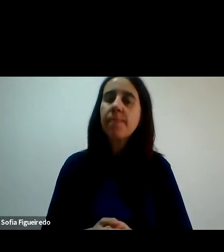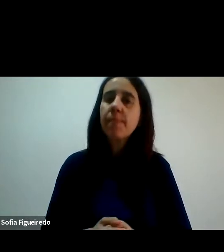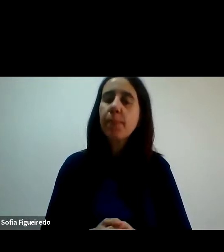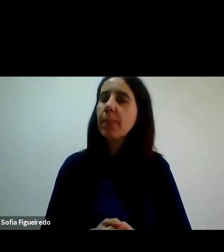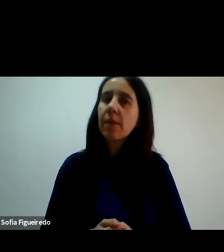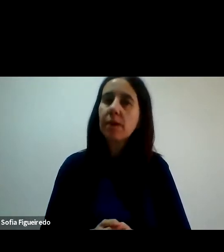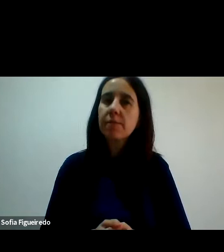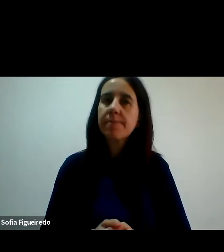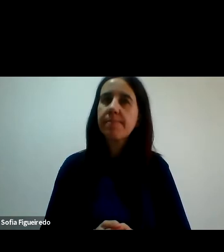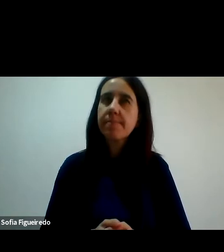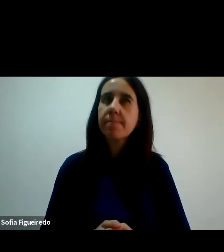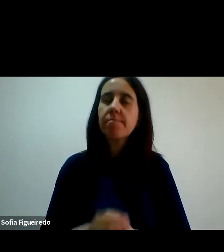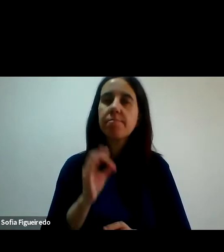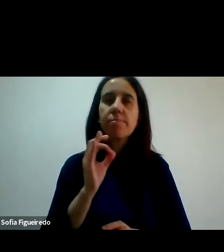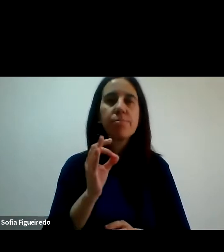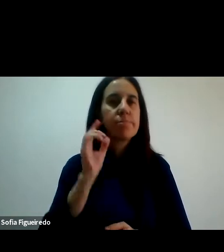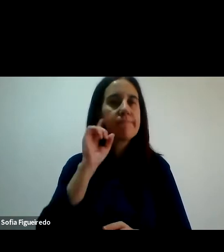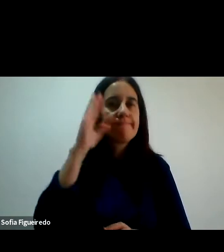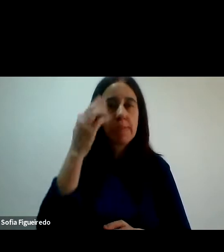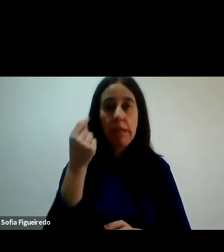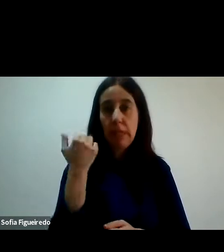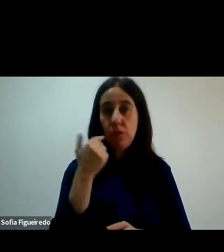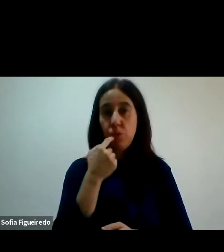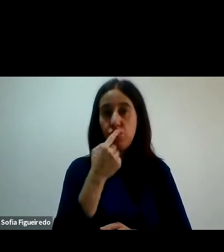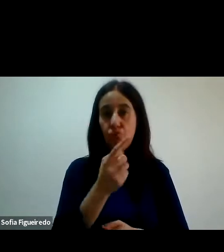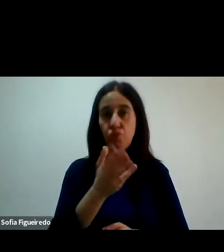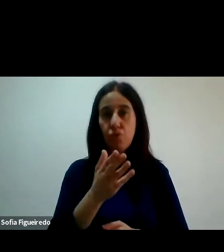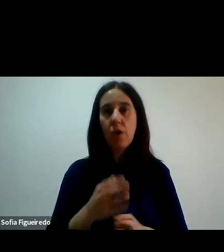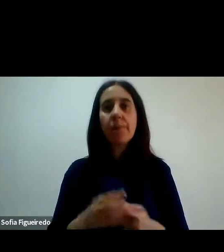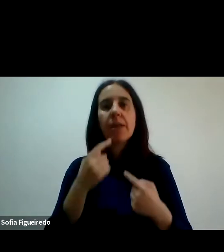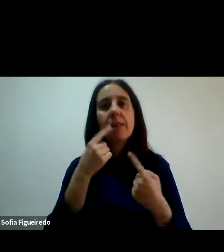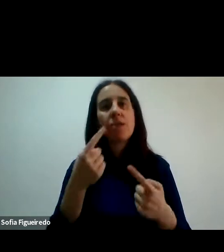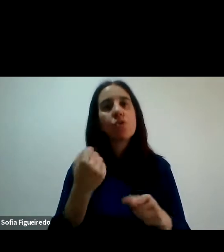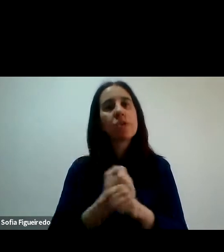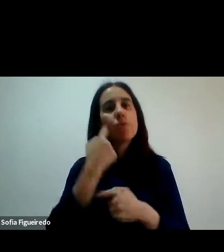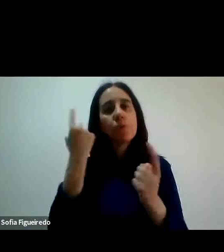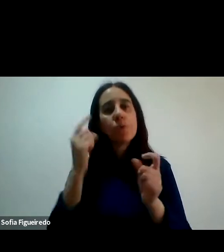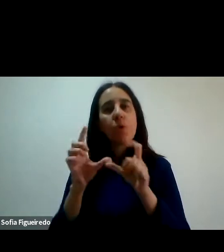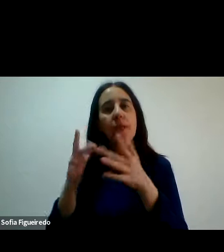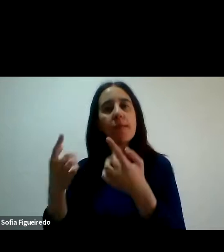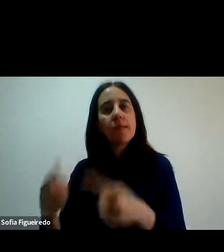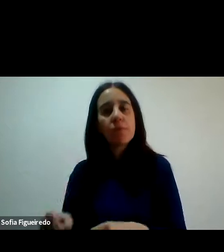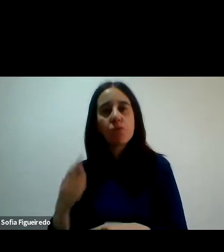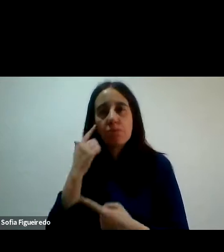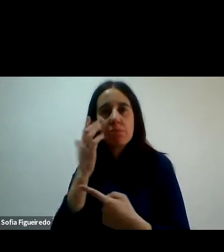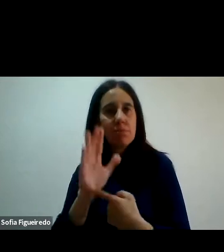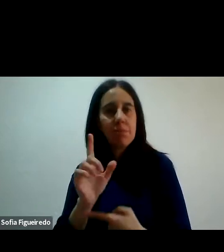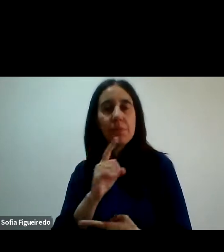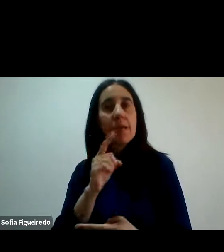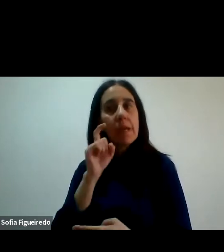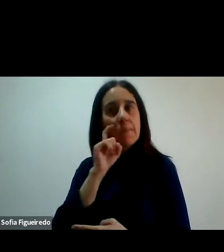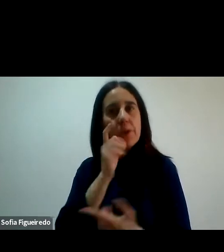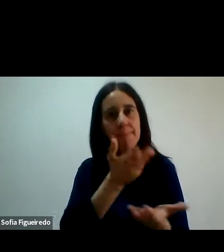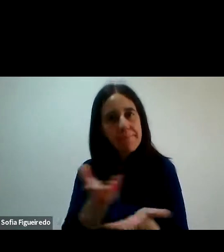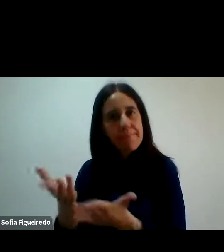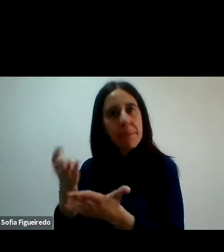é absolutamente central. Como eu te referi há bocadinho, não basta dizer que temos serviços públicos online. É preciso garantir que as pessoas os utilizam.